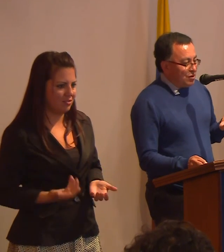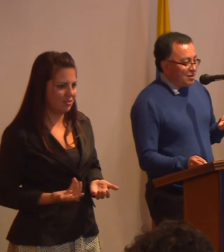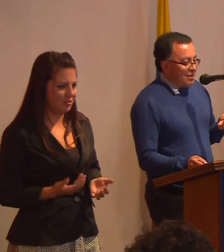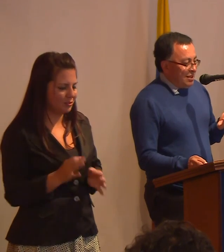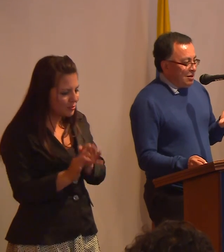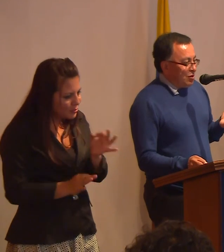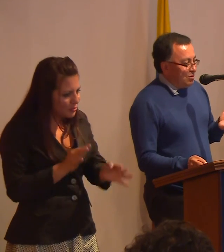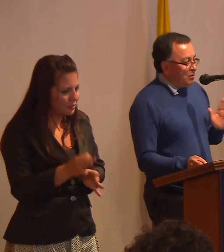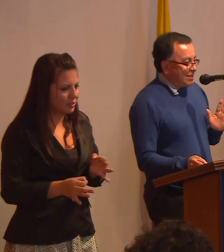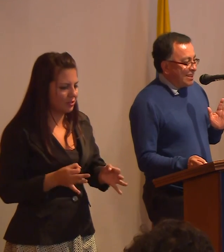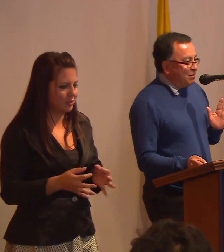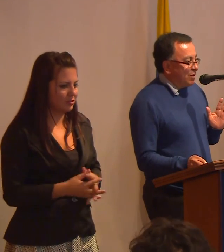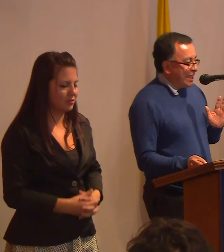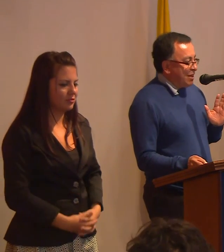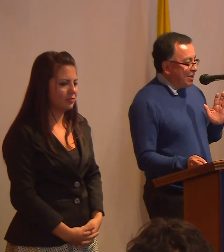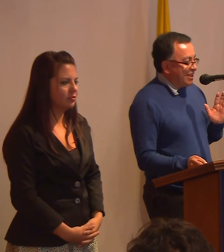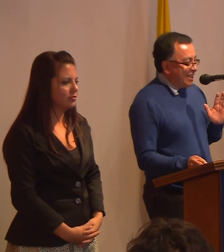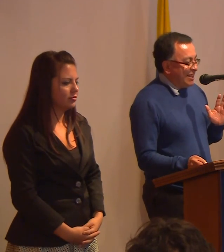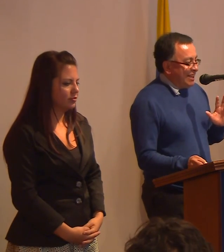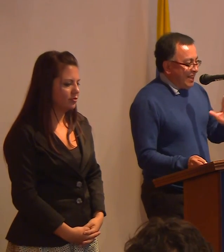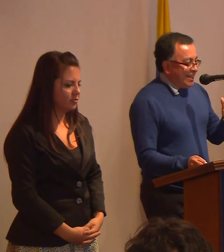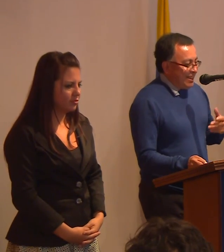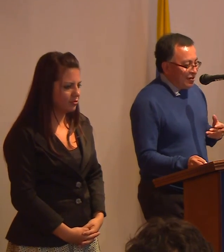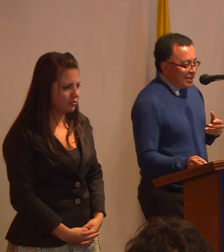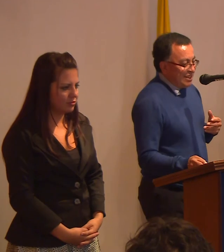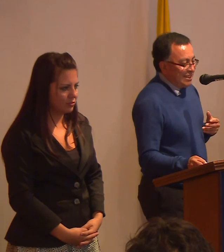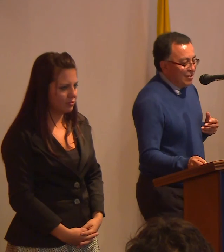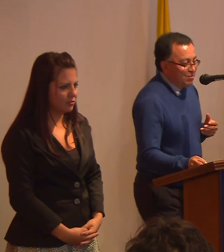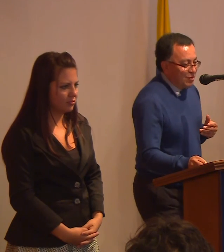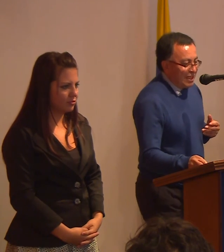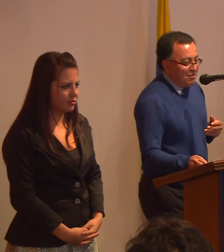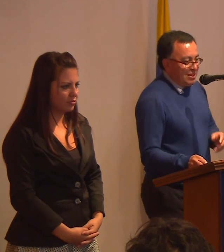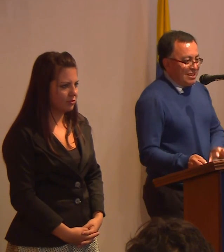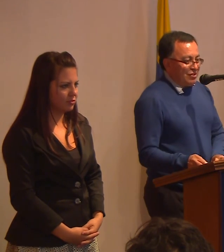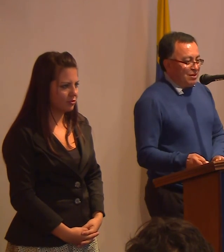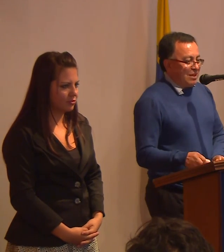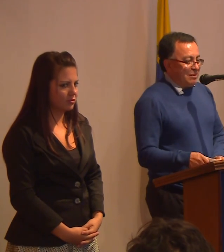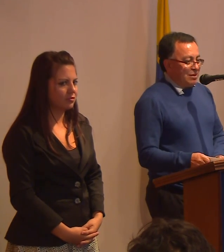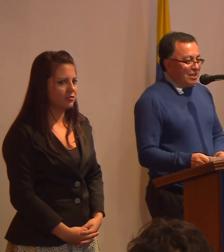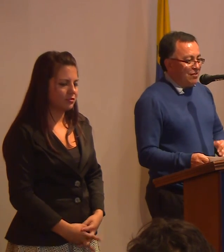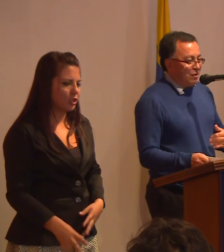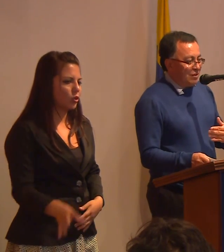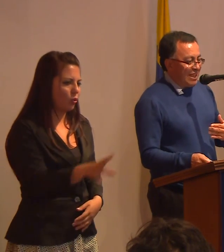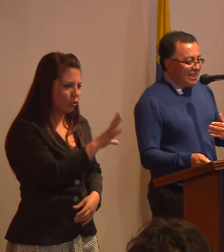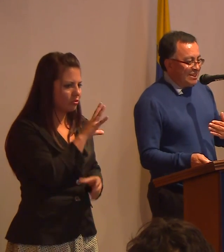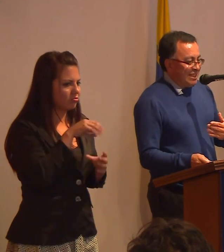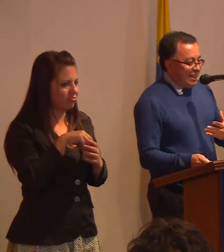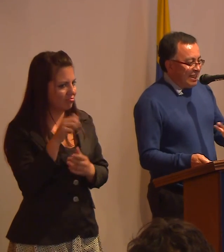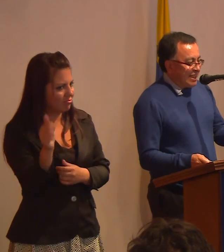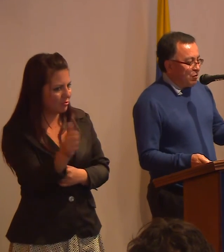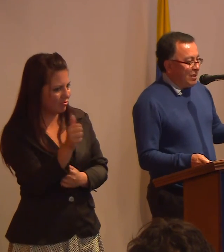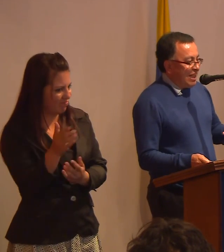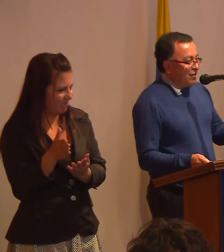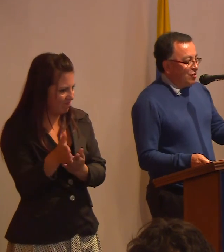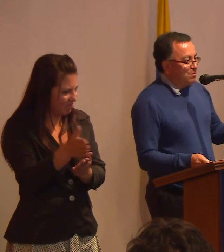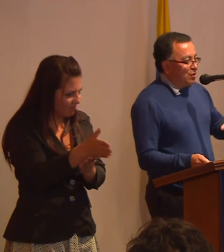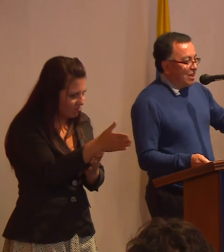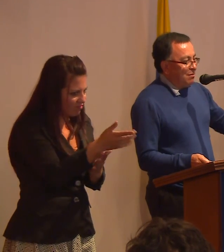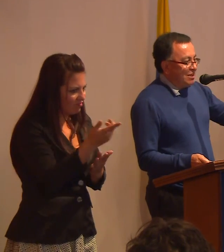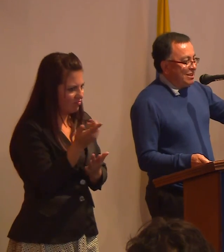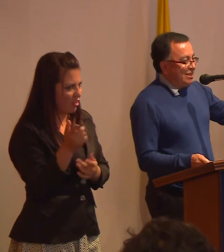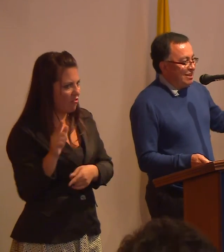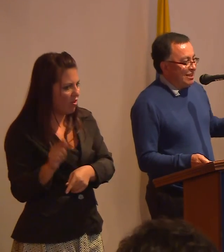a todos vamos a estar simultáneamente desde los programas, desde los departamentos de las facultades, entre cuidando